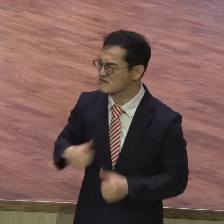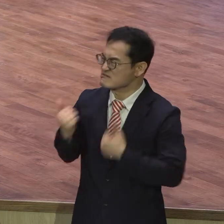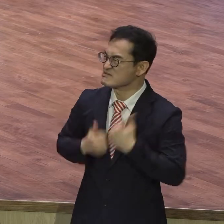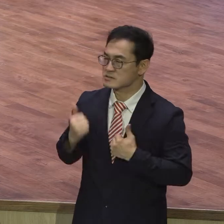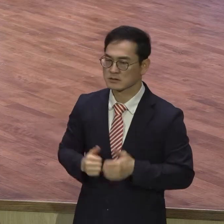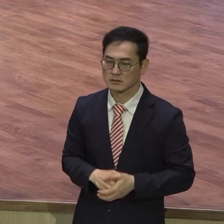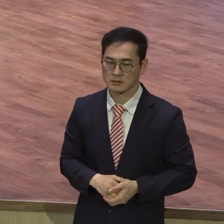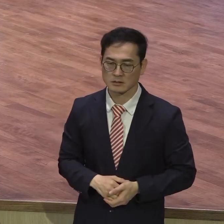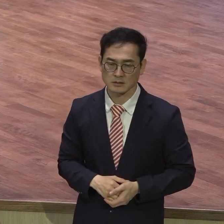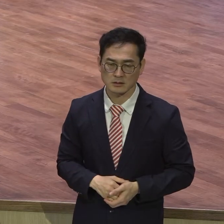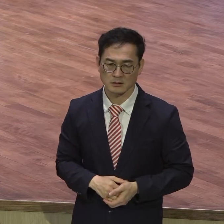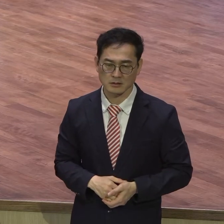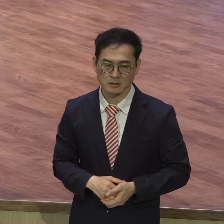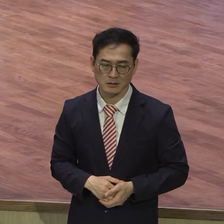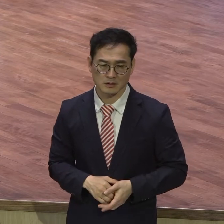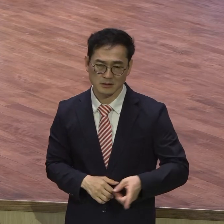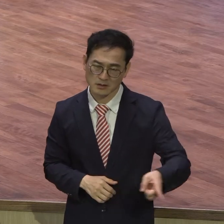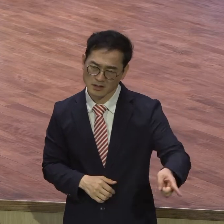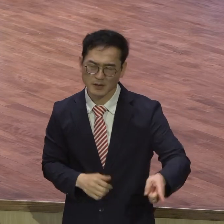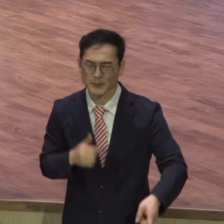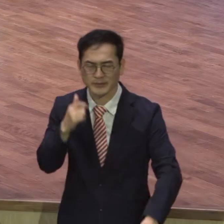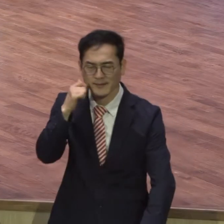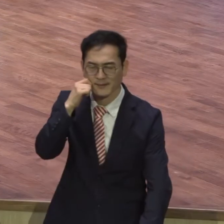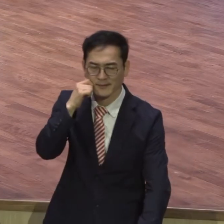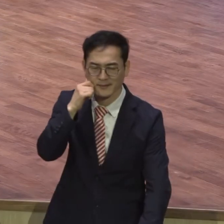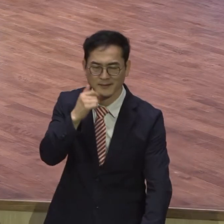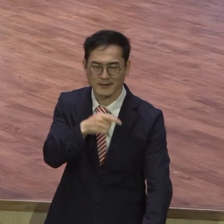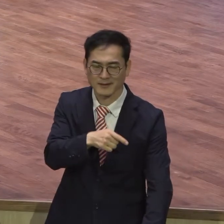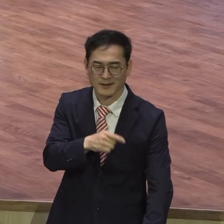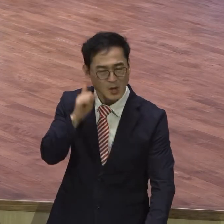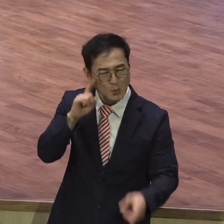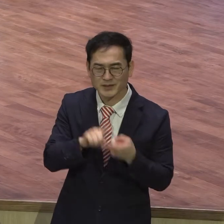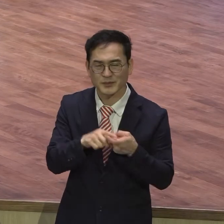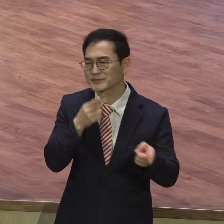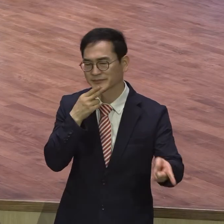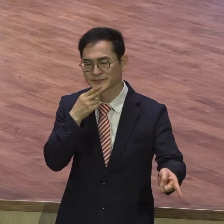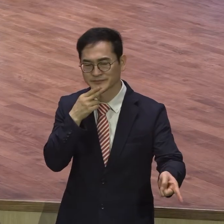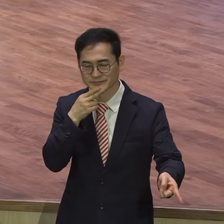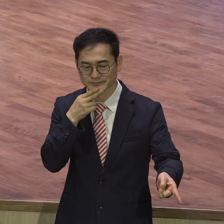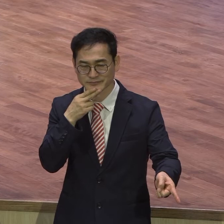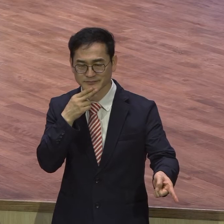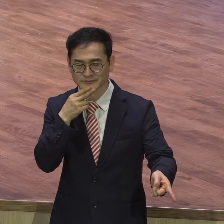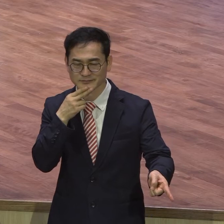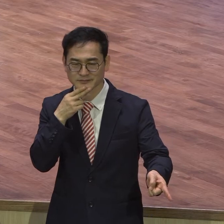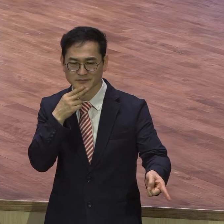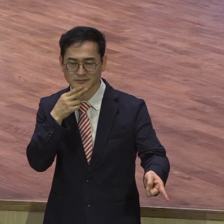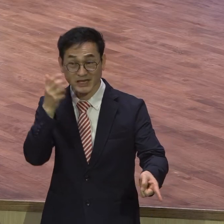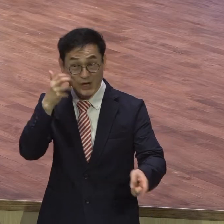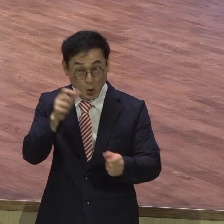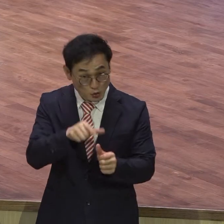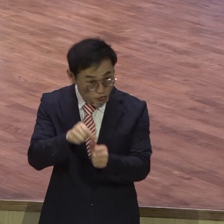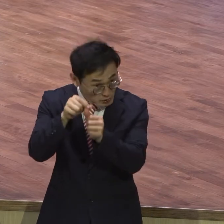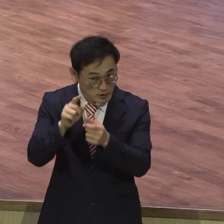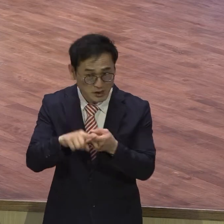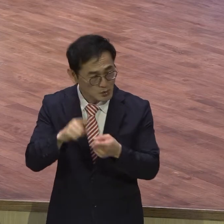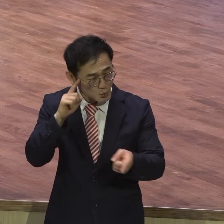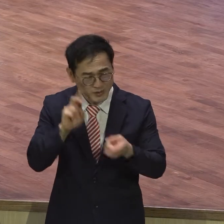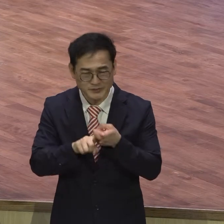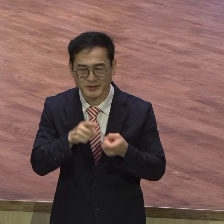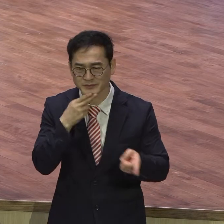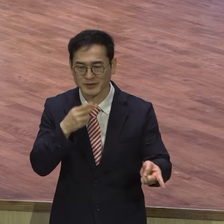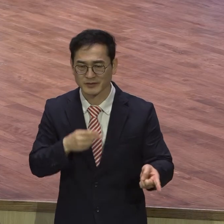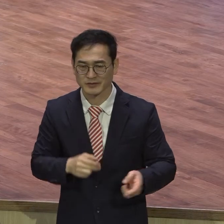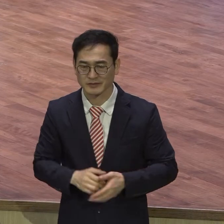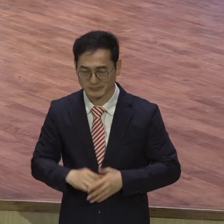하지도 않고 할 수도 없고 아무 가슴도 없고 아무런 열정도 없고 영혼구원에 지사심도 확신이 없는데